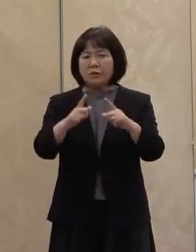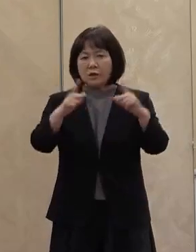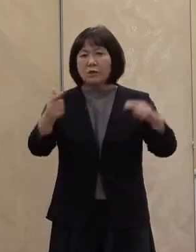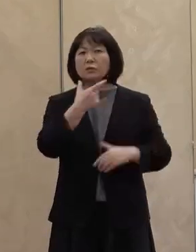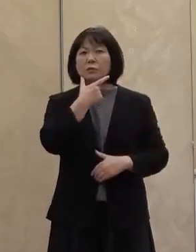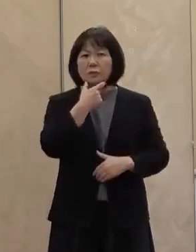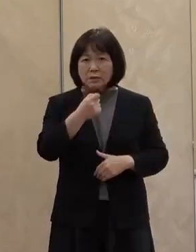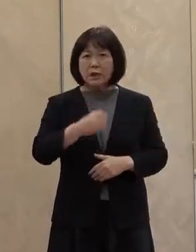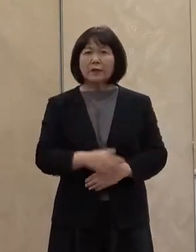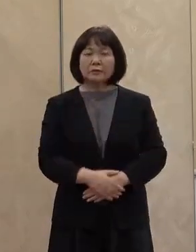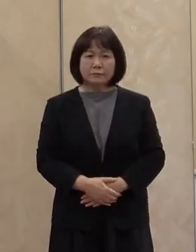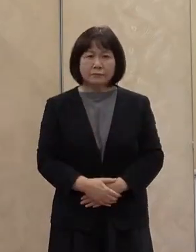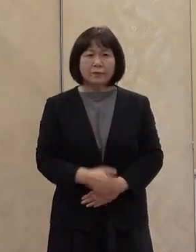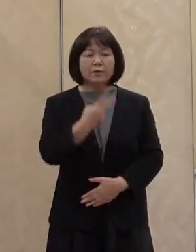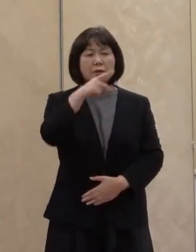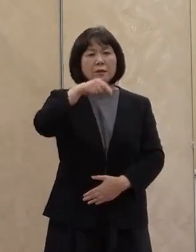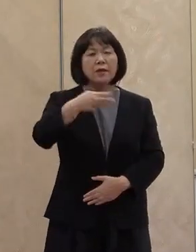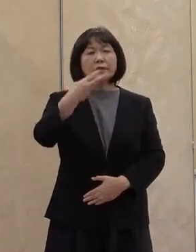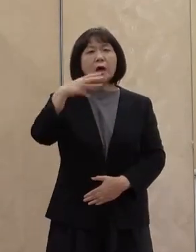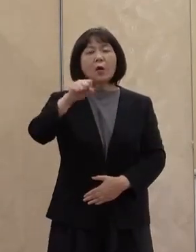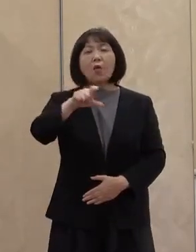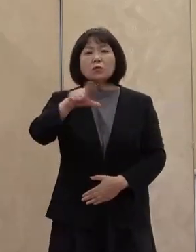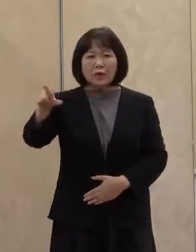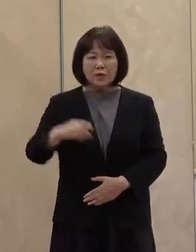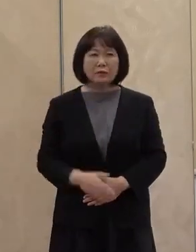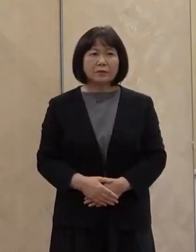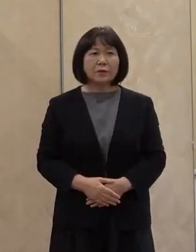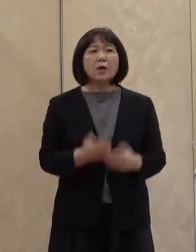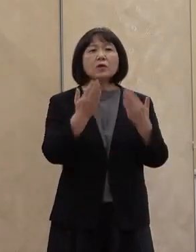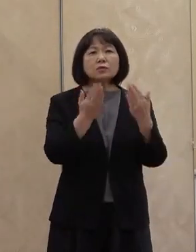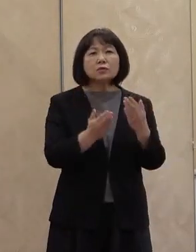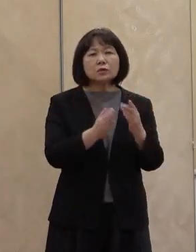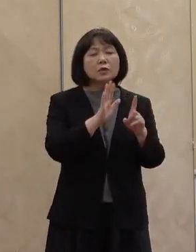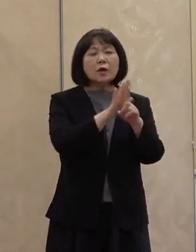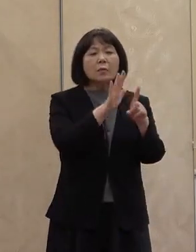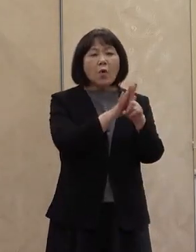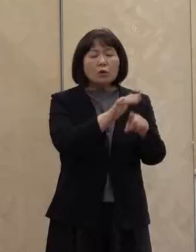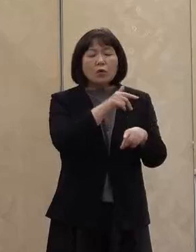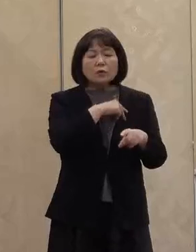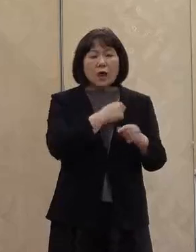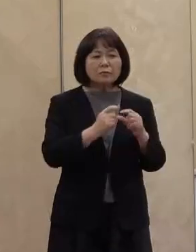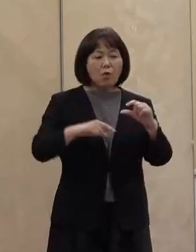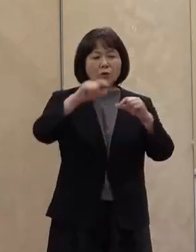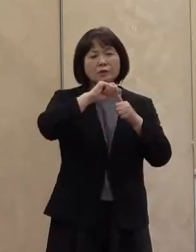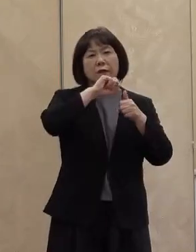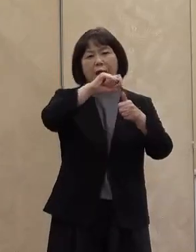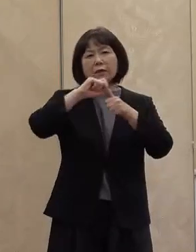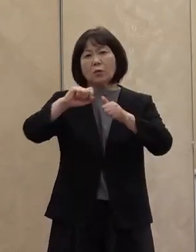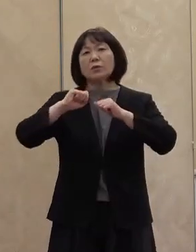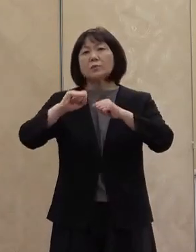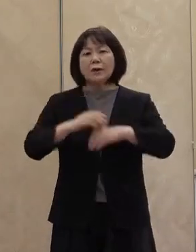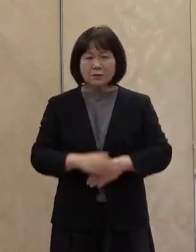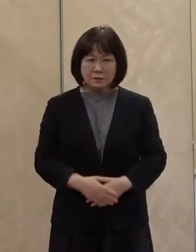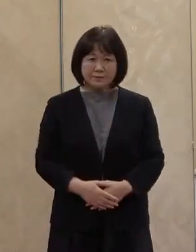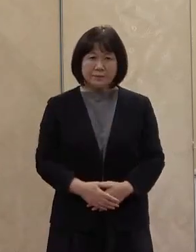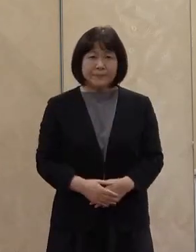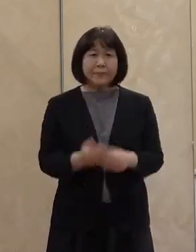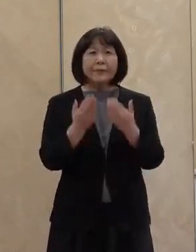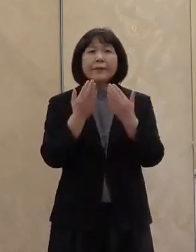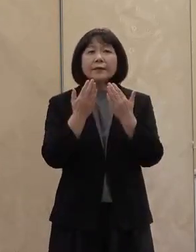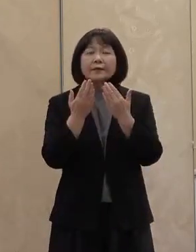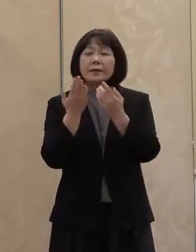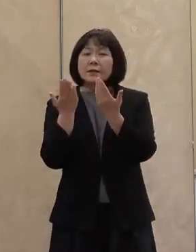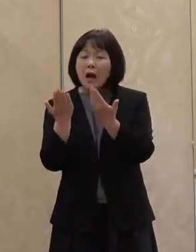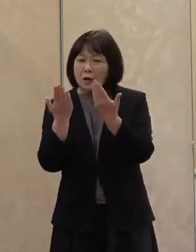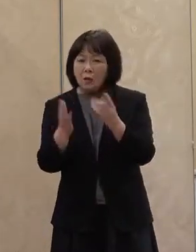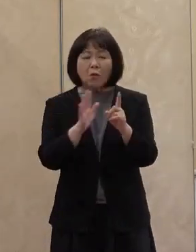わせて 2.3 億円、そしてこちらスクールサポートスタッフですね、を追加配置をしていきます。あの学校支援学